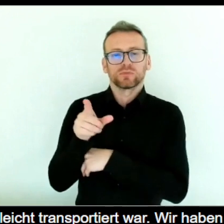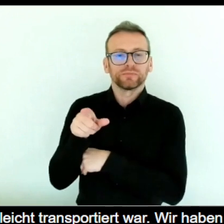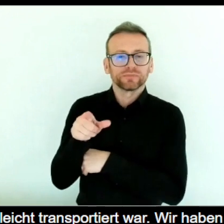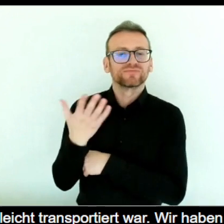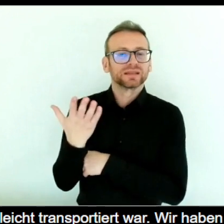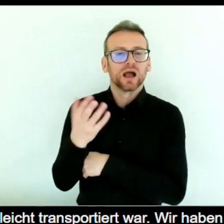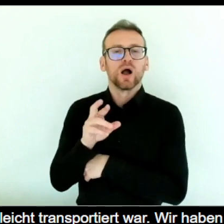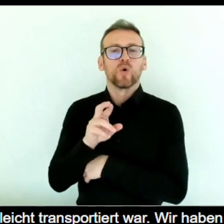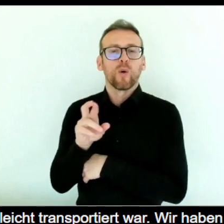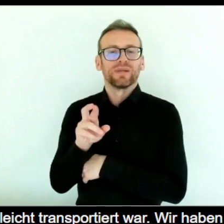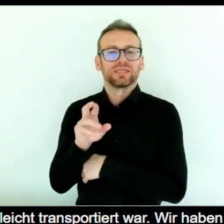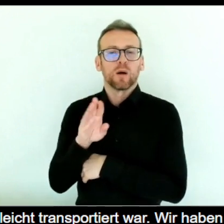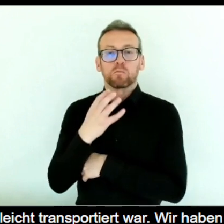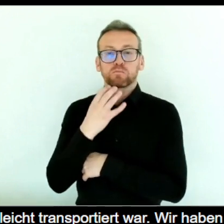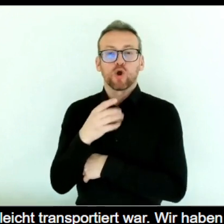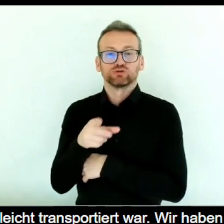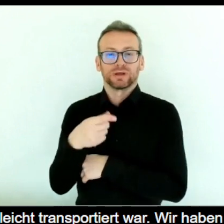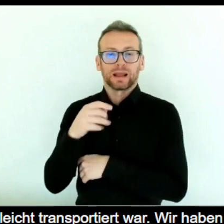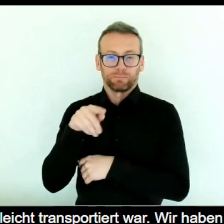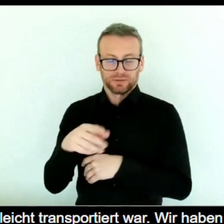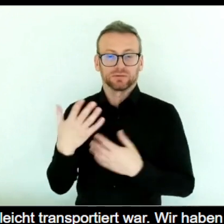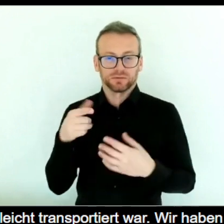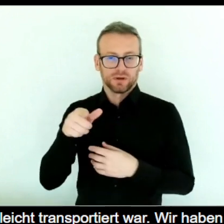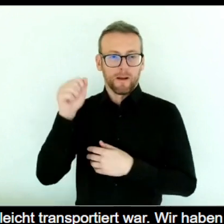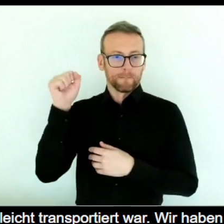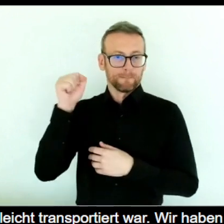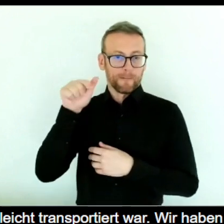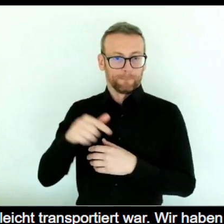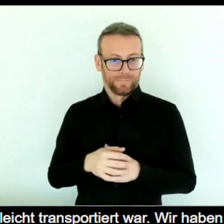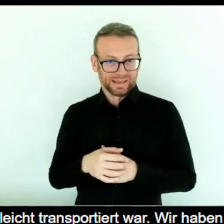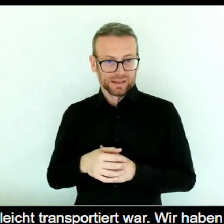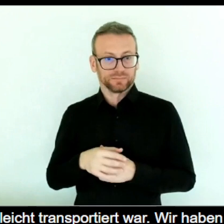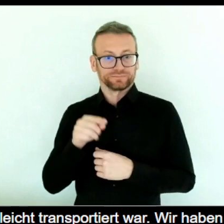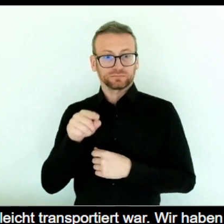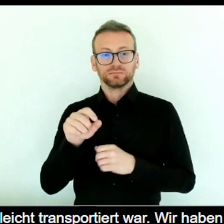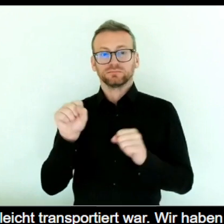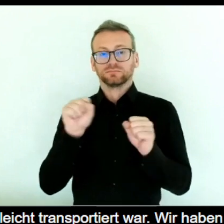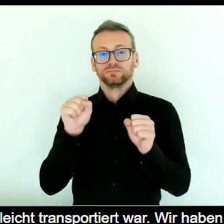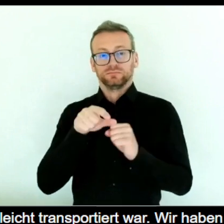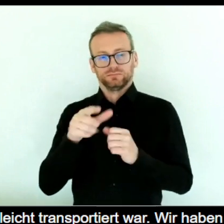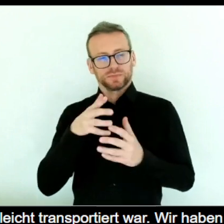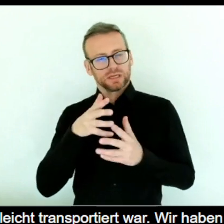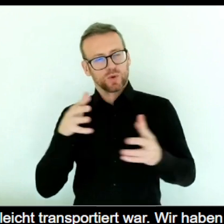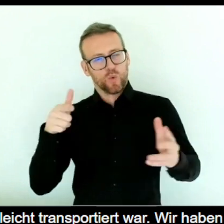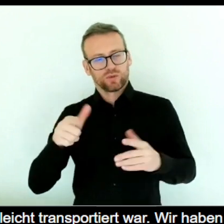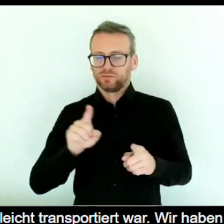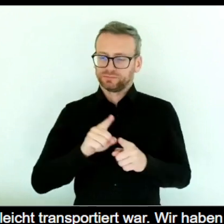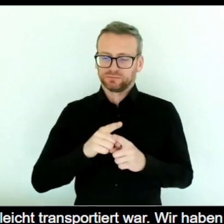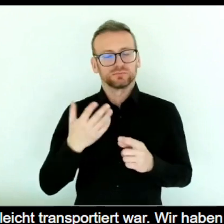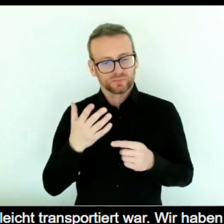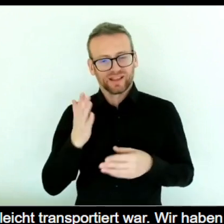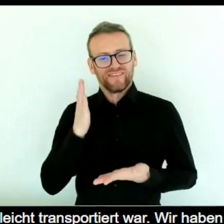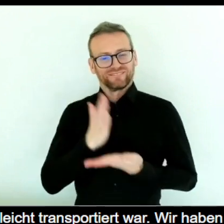dann Alumina in Redwitz an der Rodach. Wir sind bei Warta in Nördlingen mit dran mit